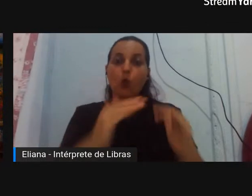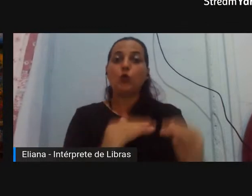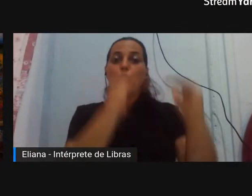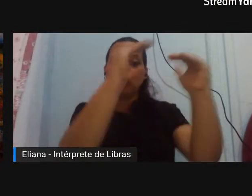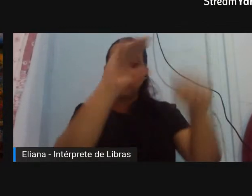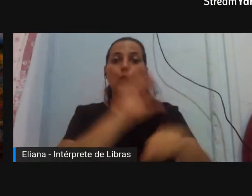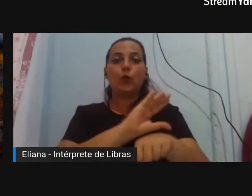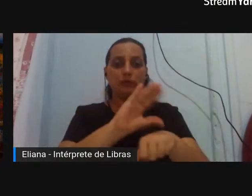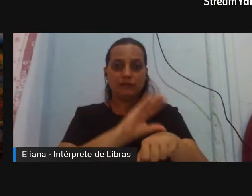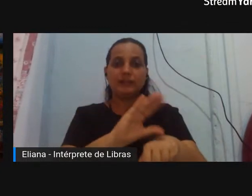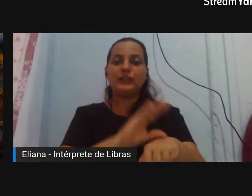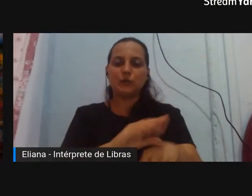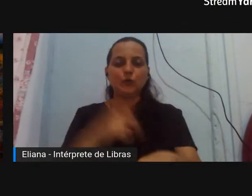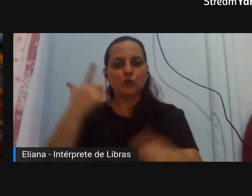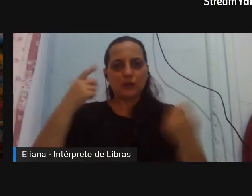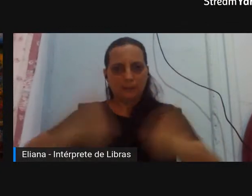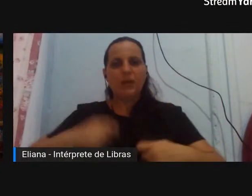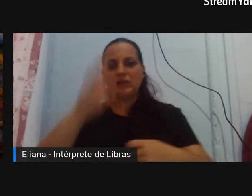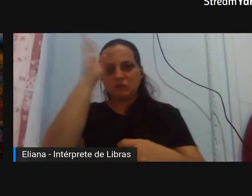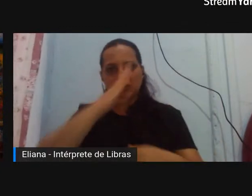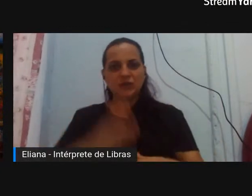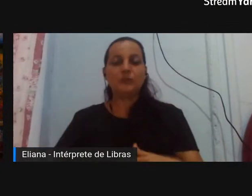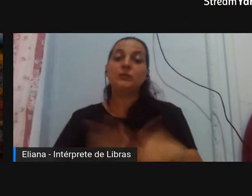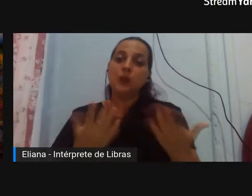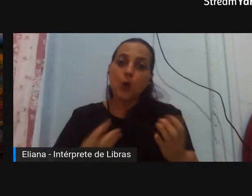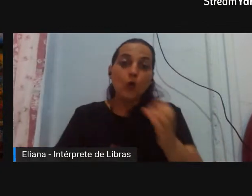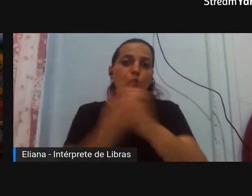país. São criadas